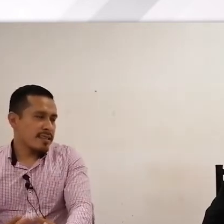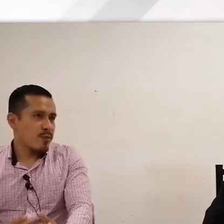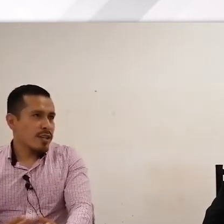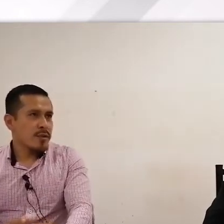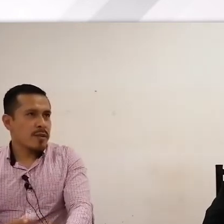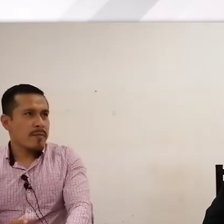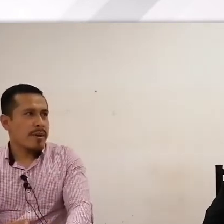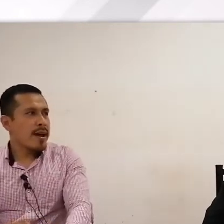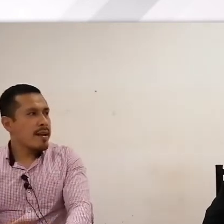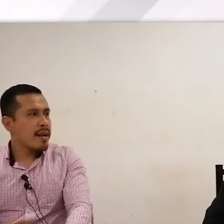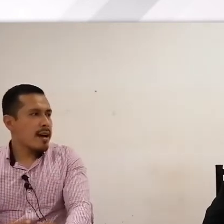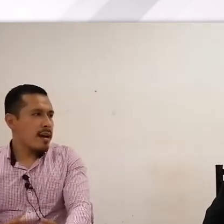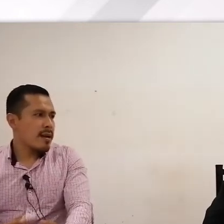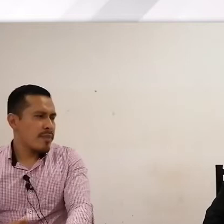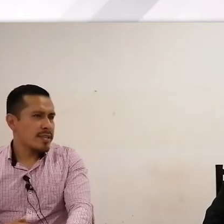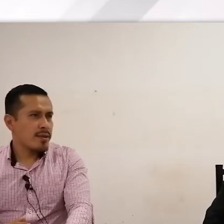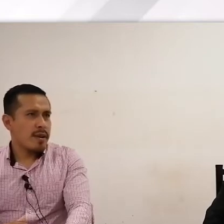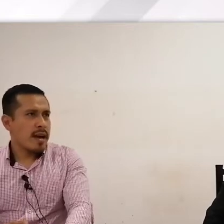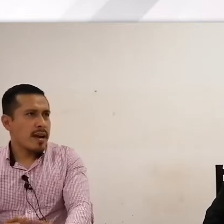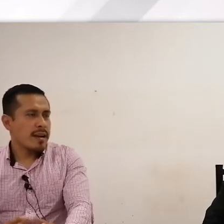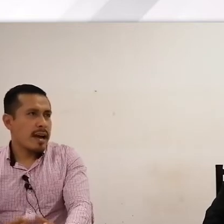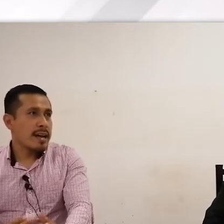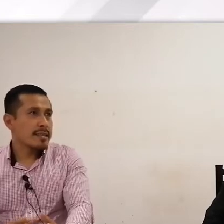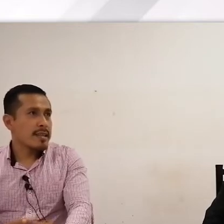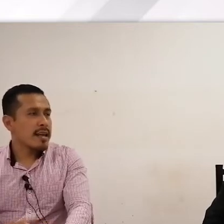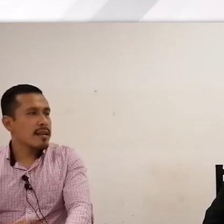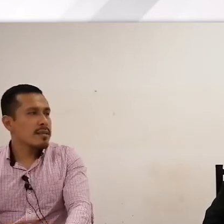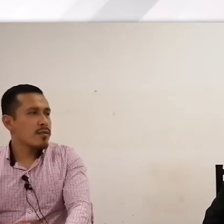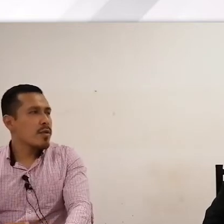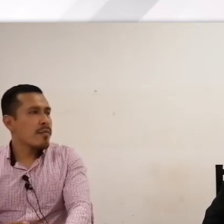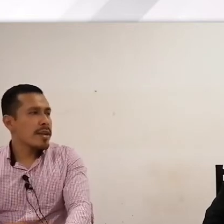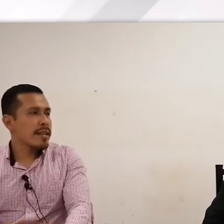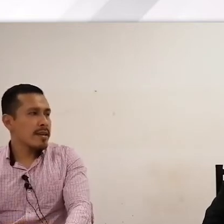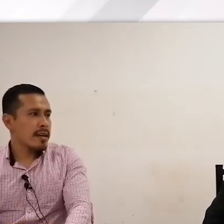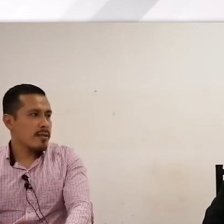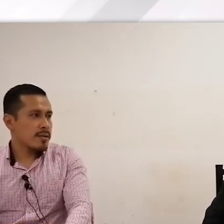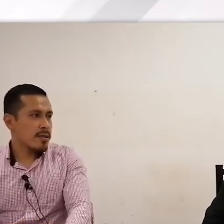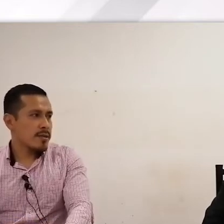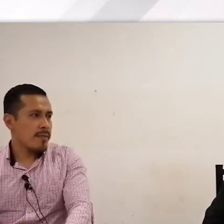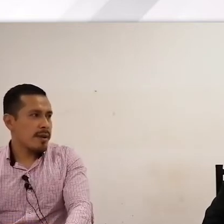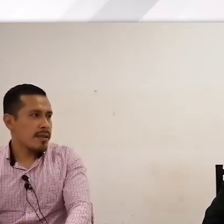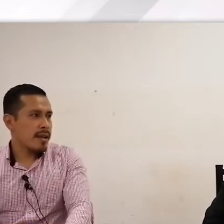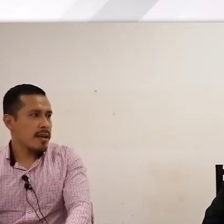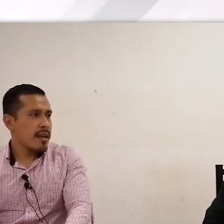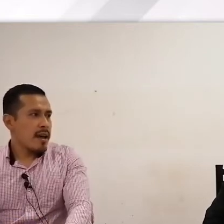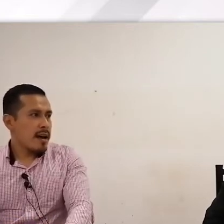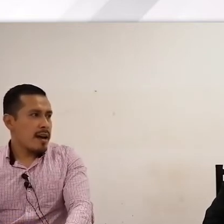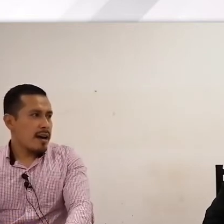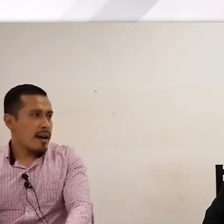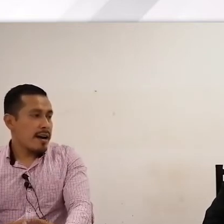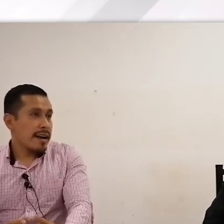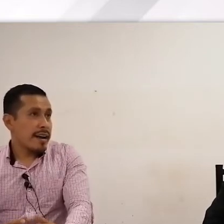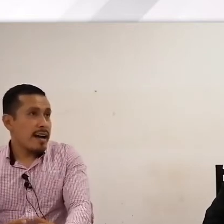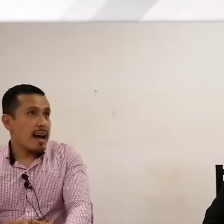desde la estimulación temprana, el preescolar. A esa edad es muy conveniente que los niños aprendan